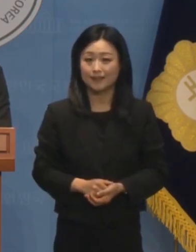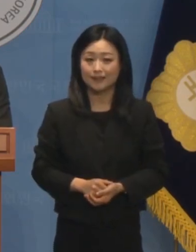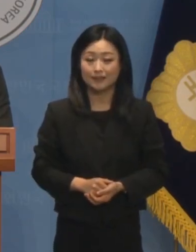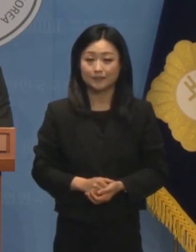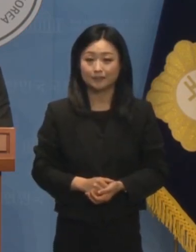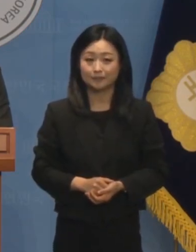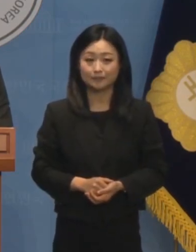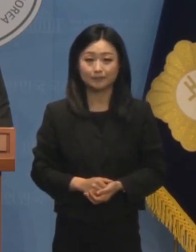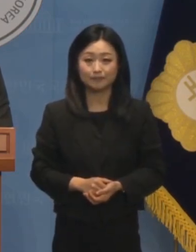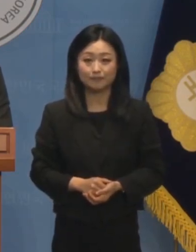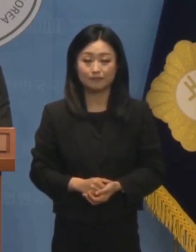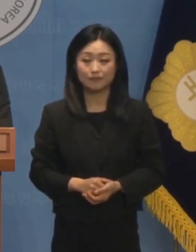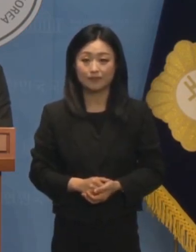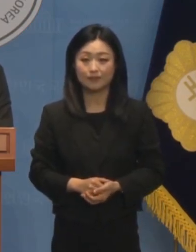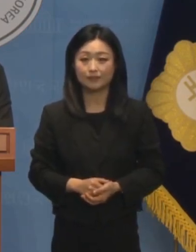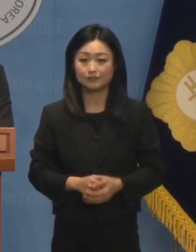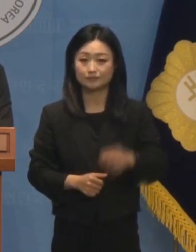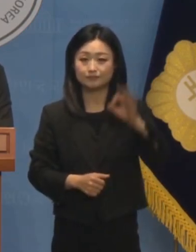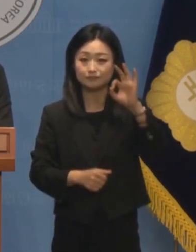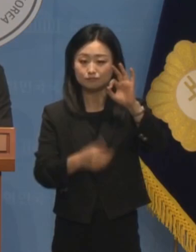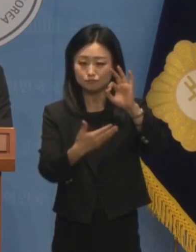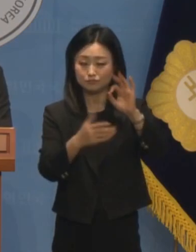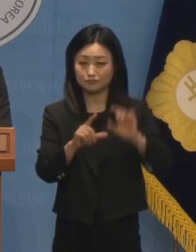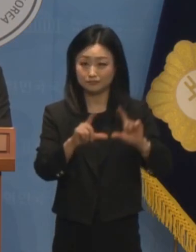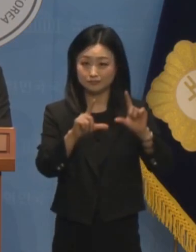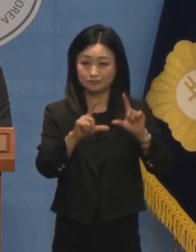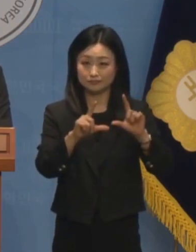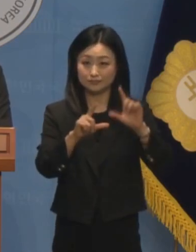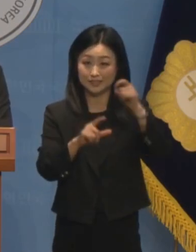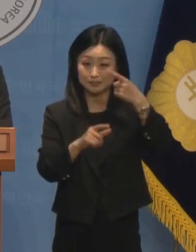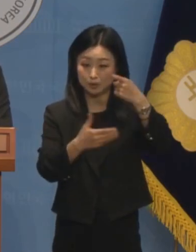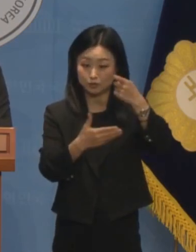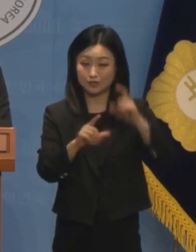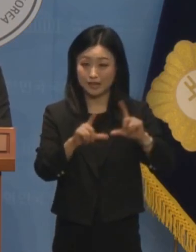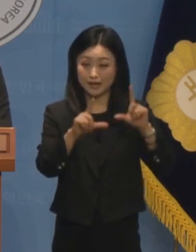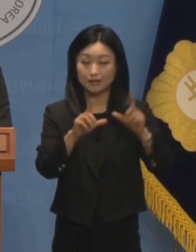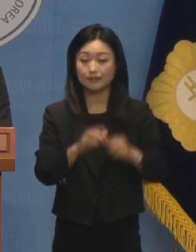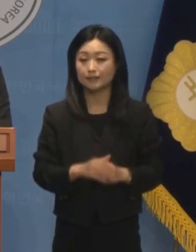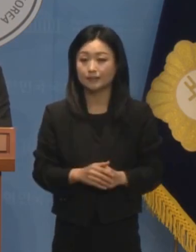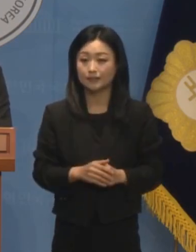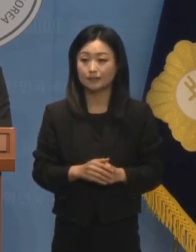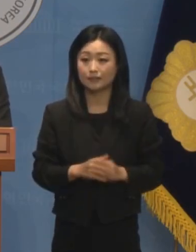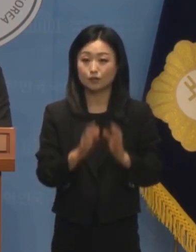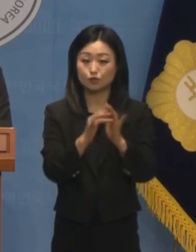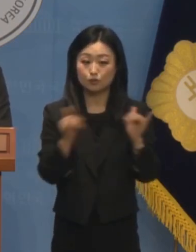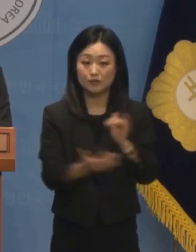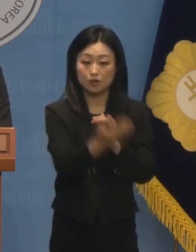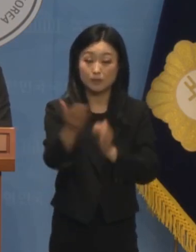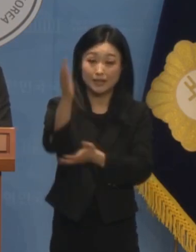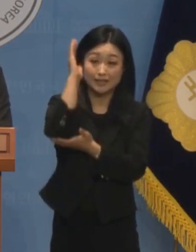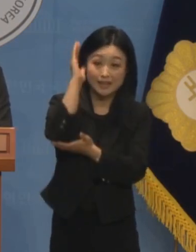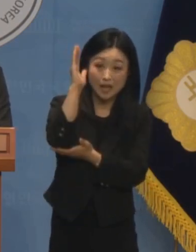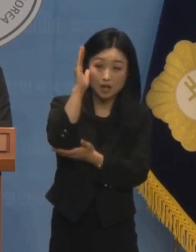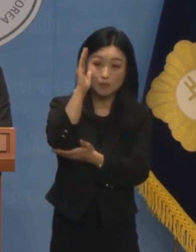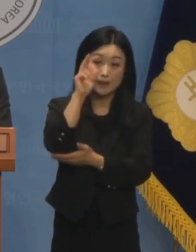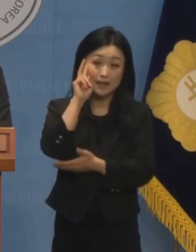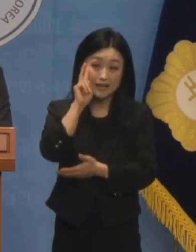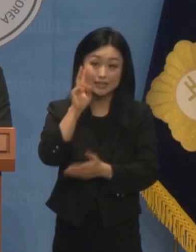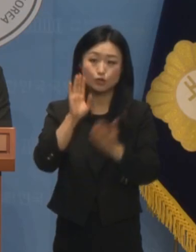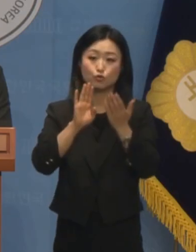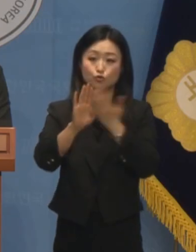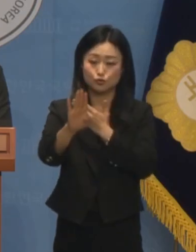언론에 포착된 9일은 이른바 온 국민의 혈압을 솟구치게 했던 대국민 담화 바로 이틀